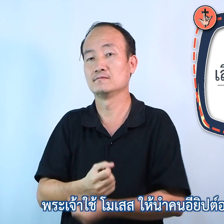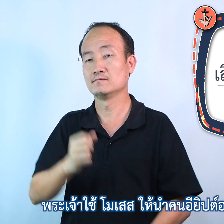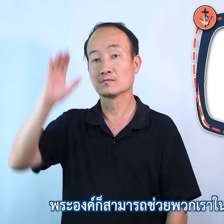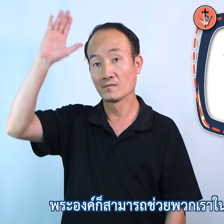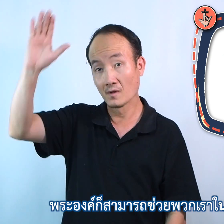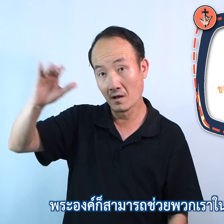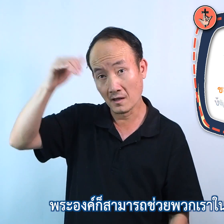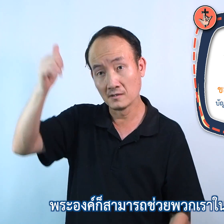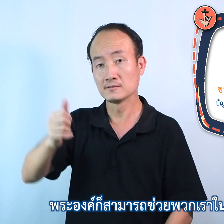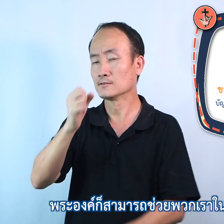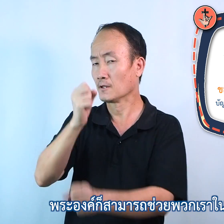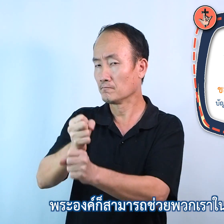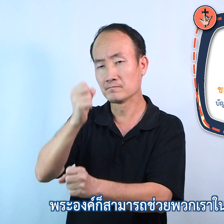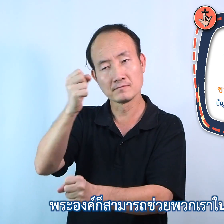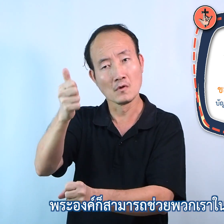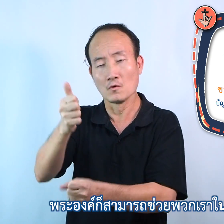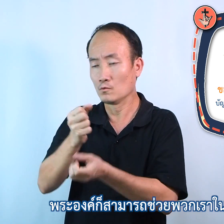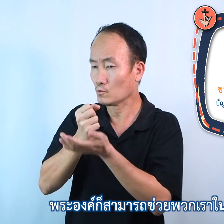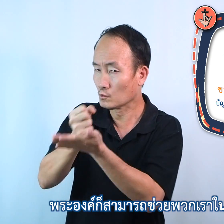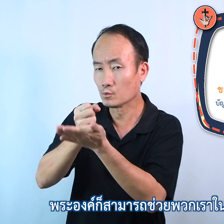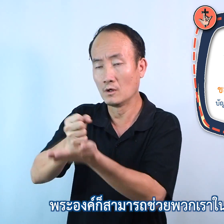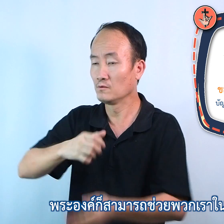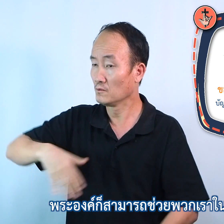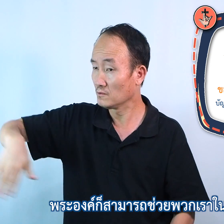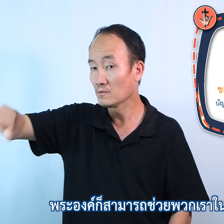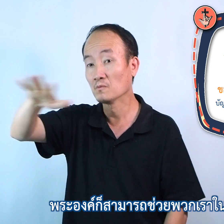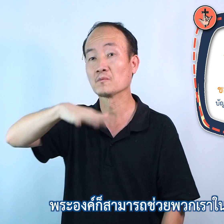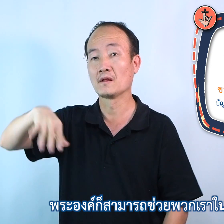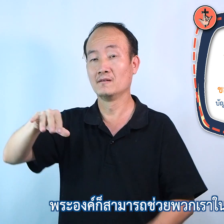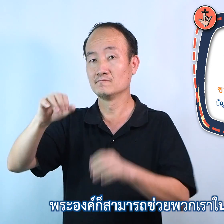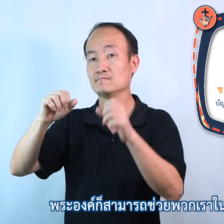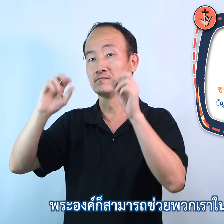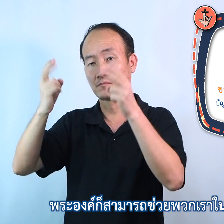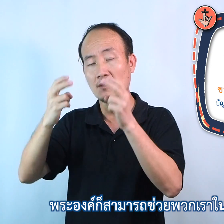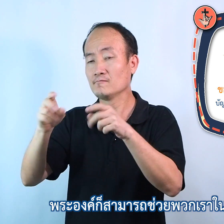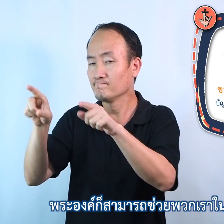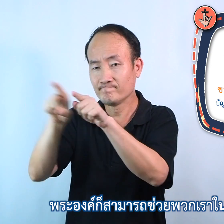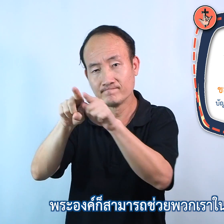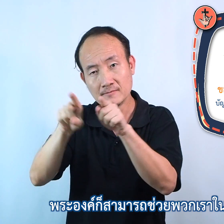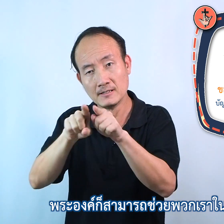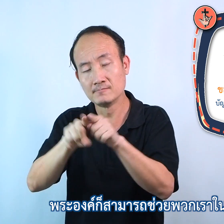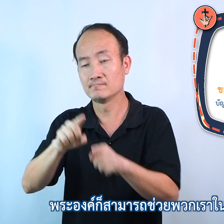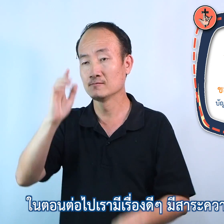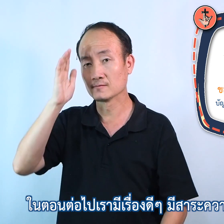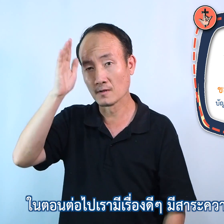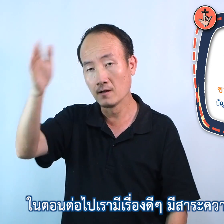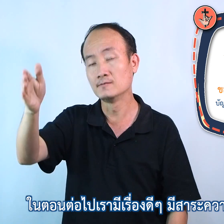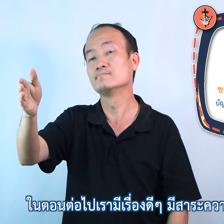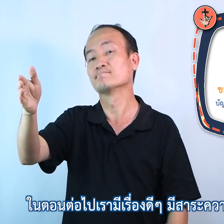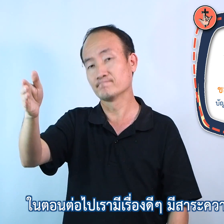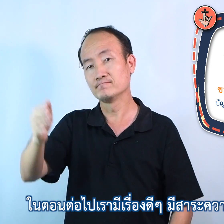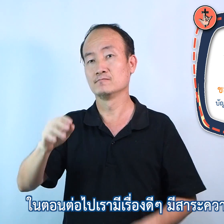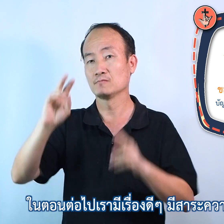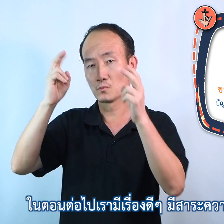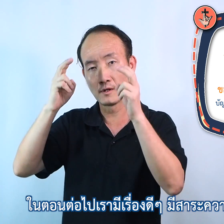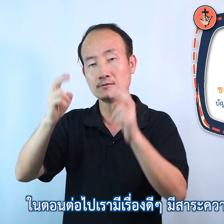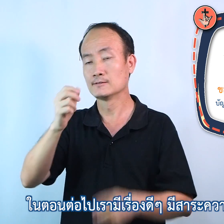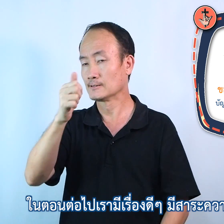พระองค์ก็สามารถช่วยพวกเราในทุกเรื่องได้เหมือนกันในตอนต่อไปเรามี